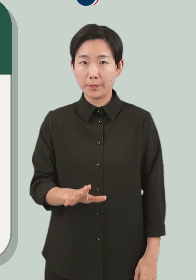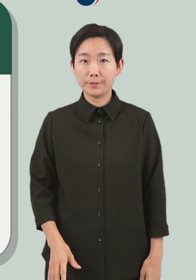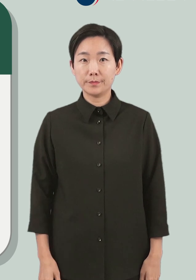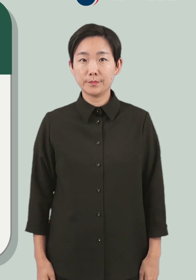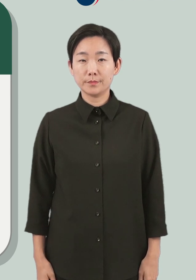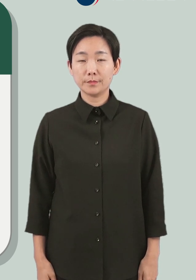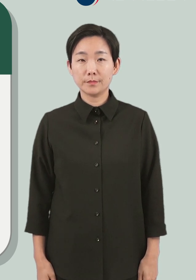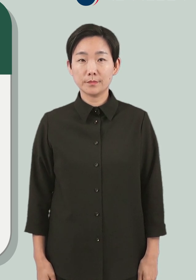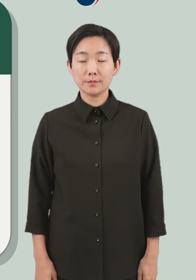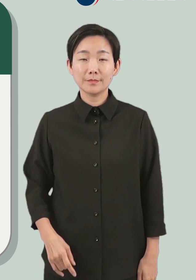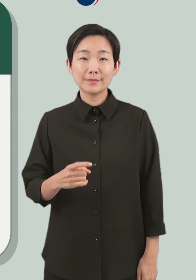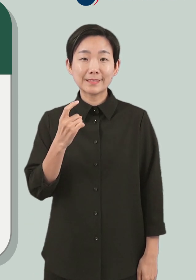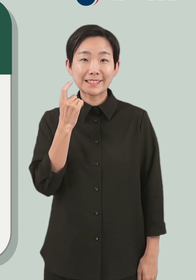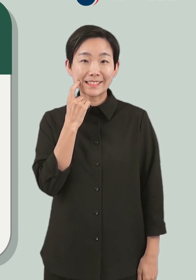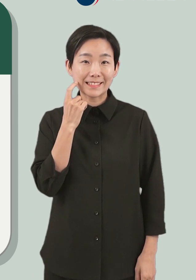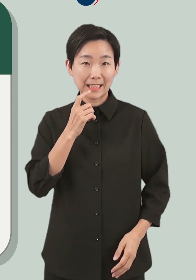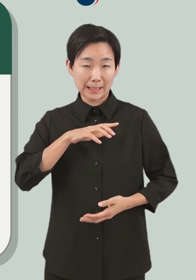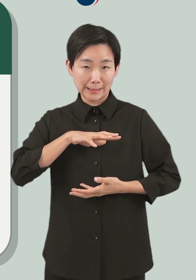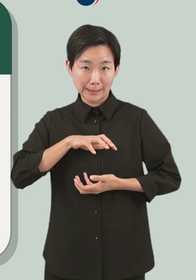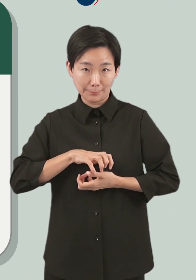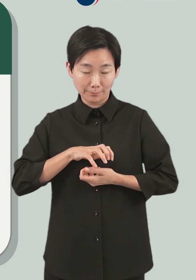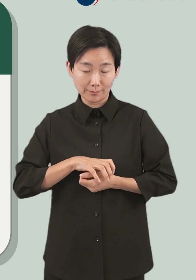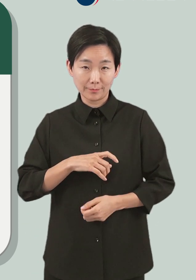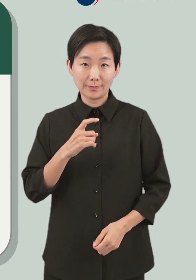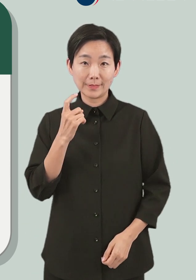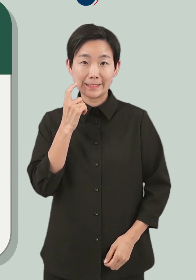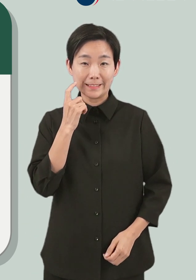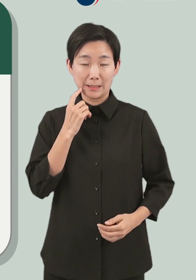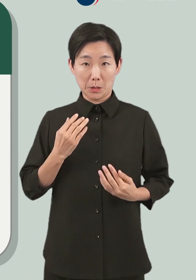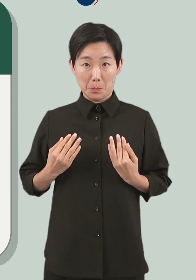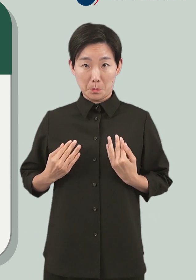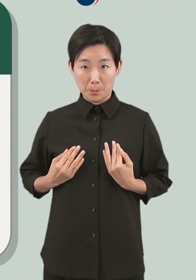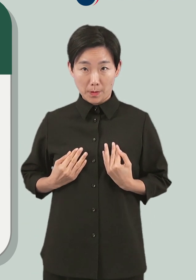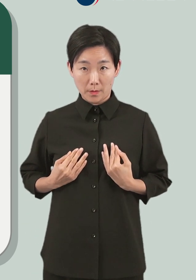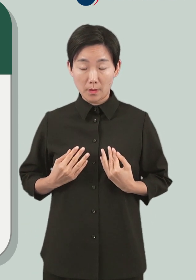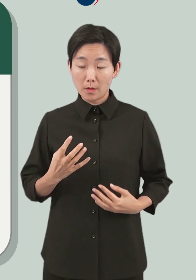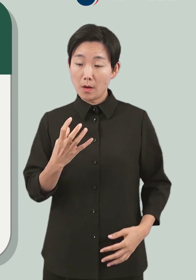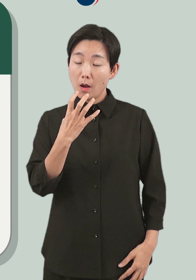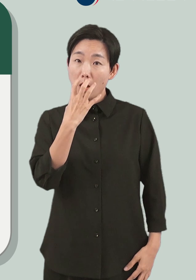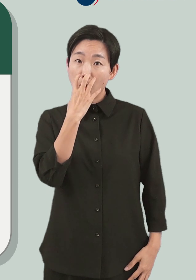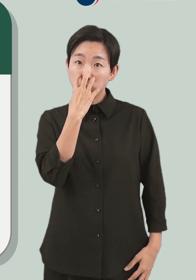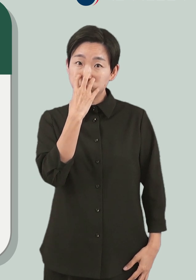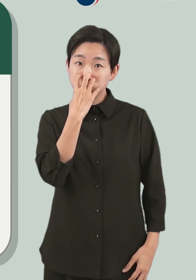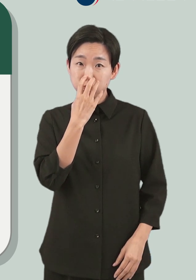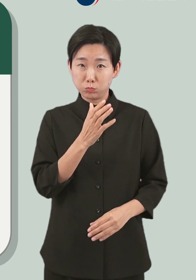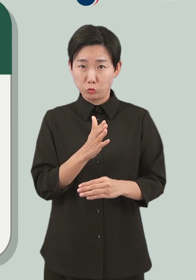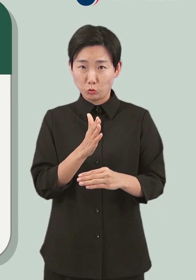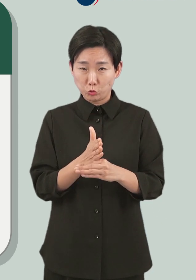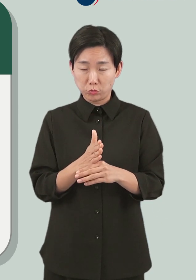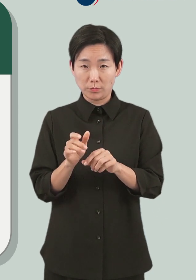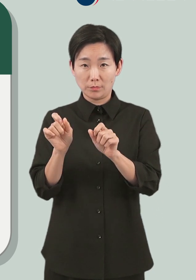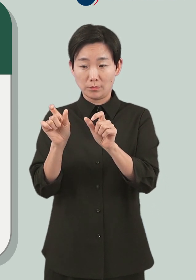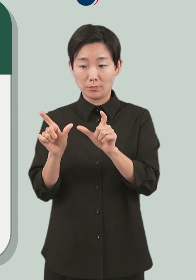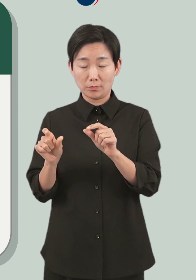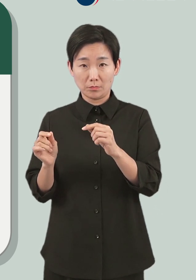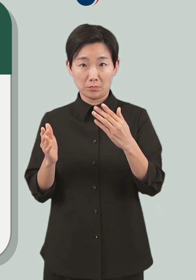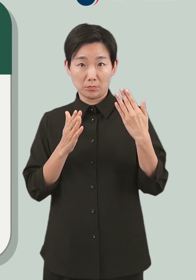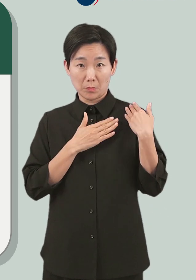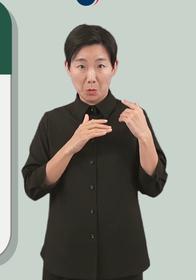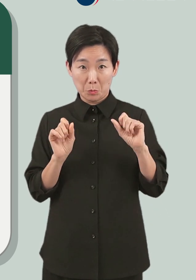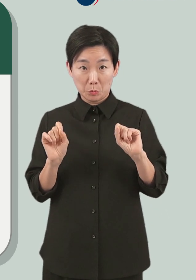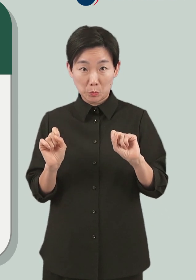자극장치와 함께 사용할 수 없습니다. 인공심장, 인공폐 또는 인공호흡기관같이 생명유지,